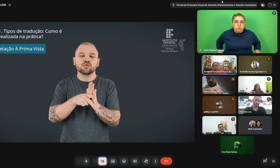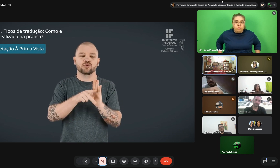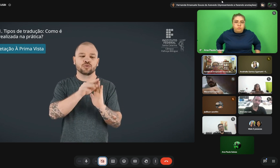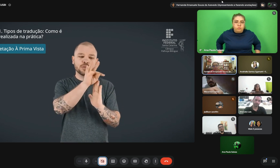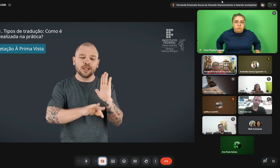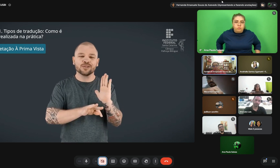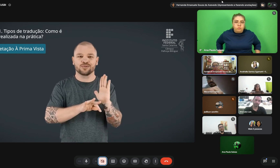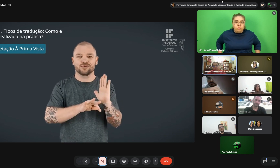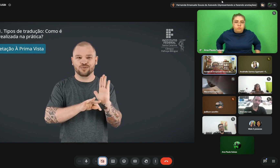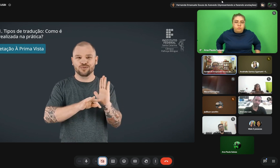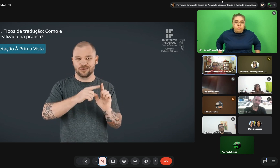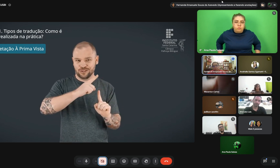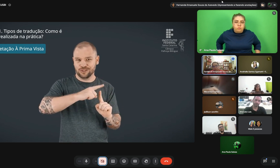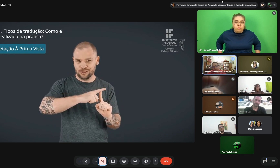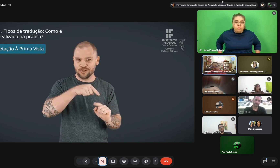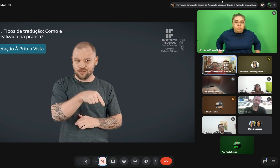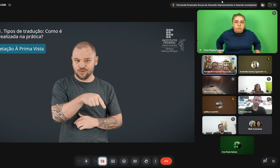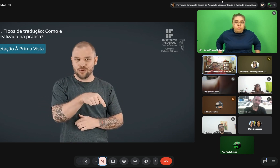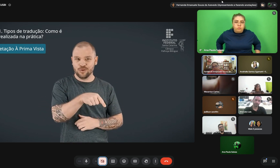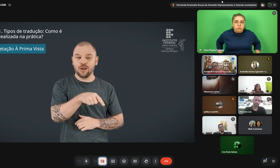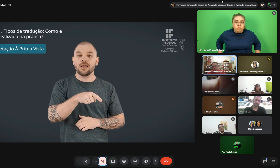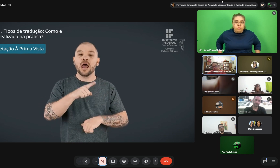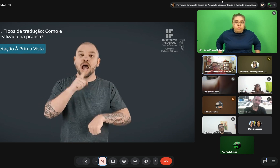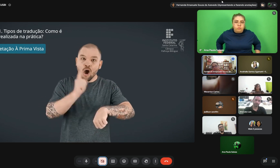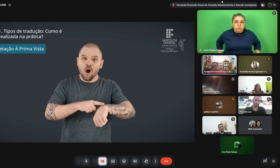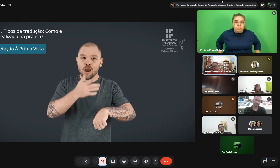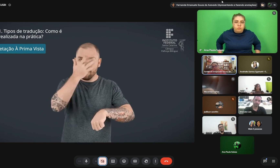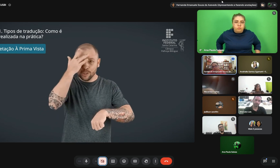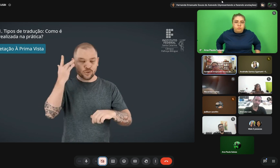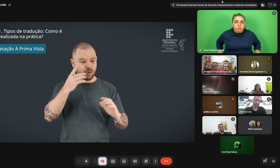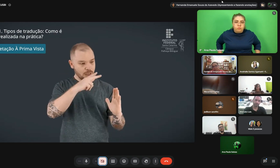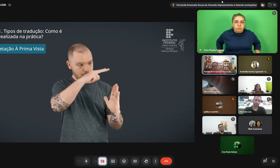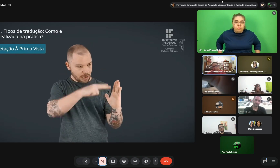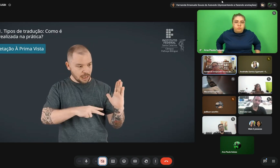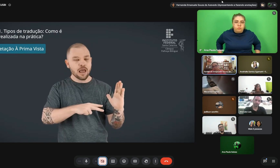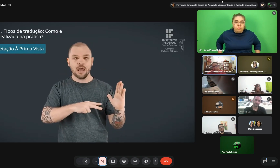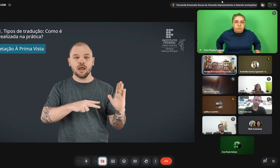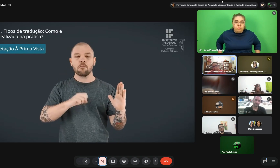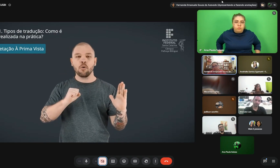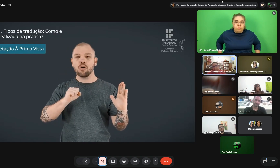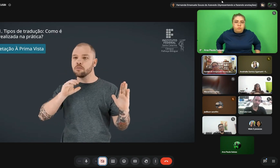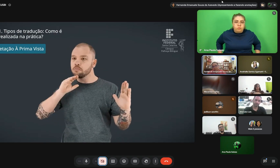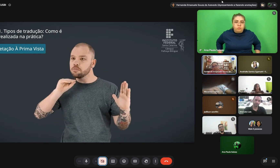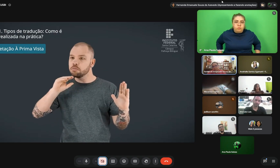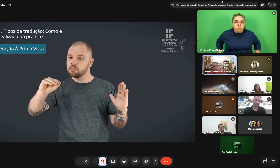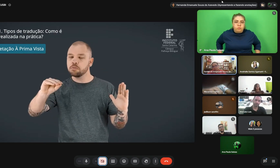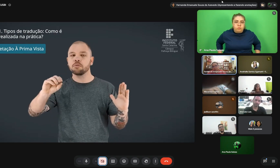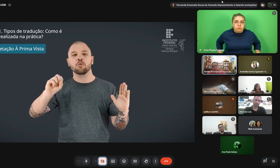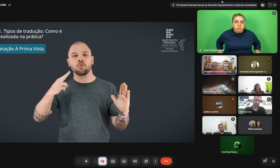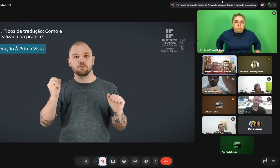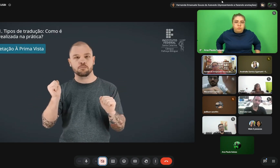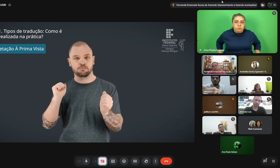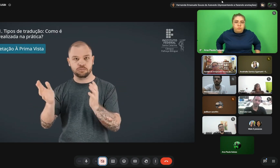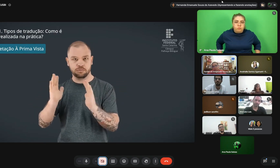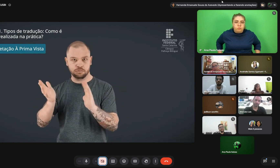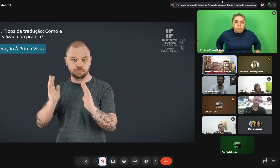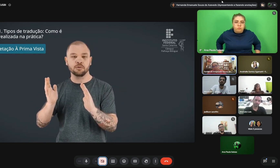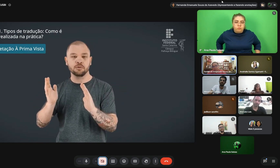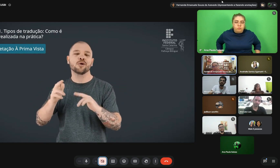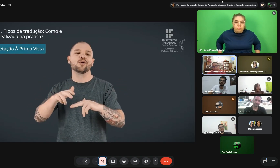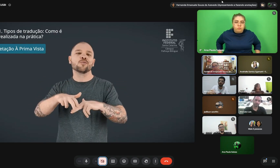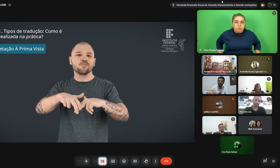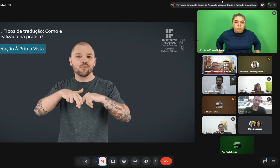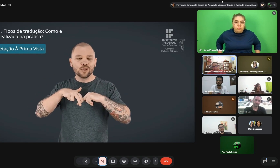isso. Então, é próprio, utilizando o texto, que é a tradução, mas a pessoa tem que fazer esse trabalho na hora